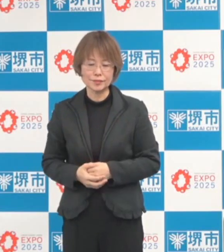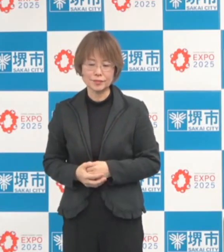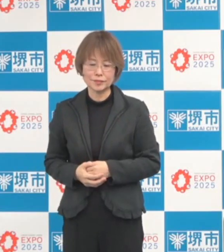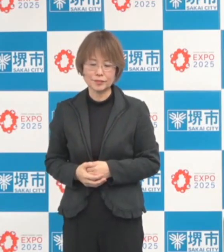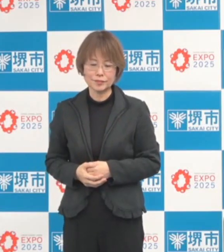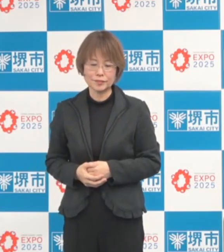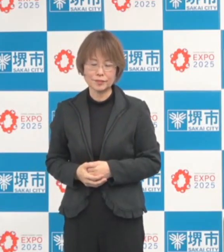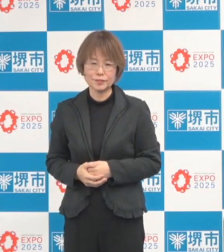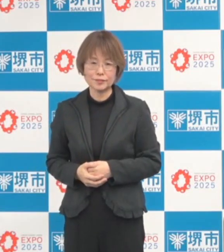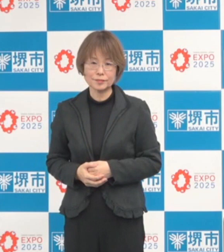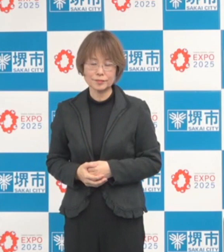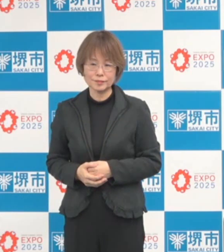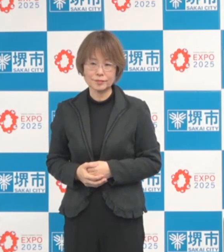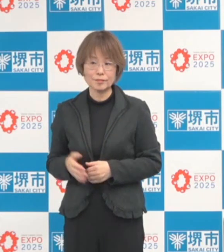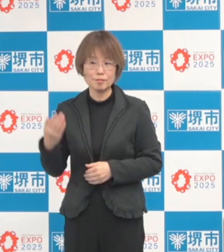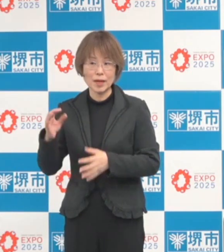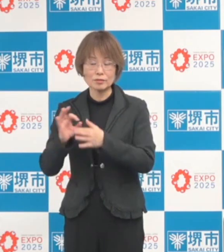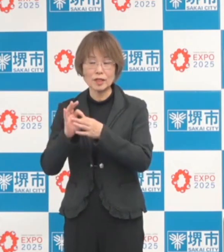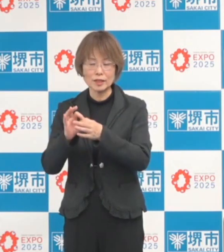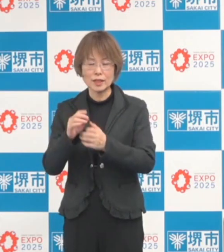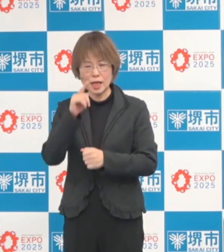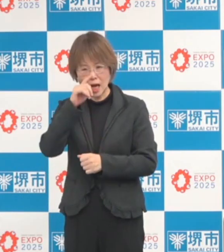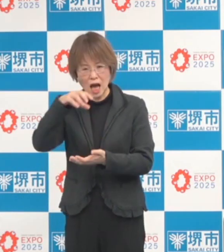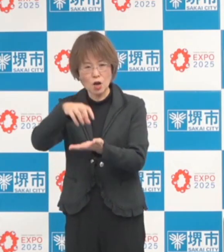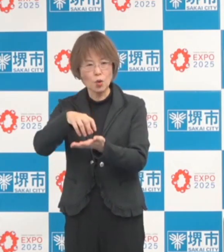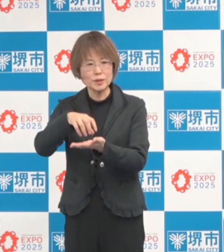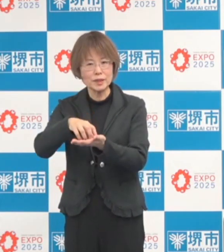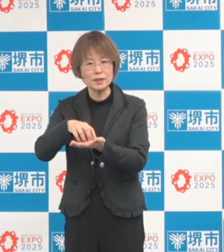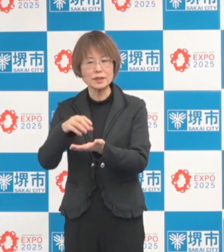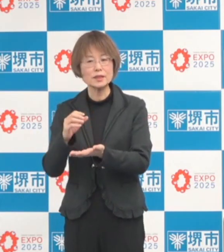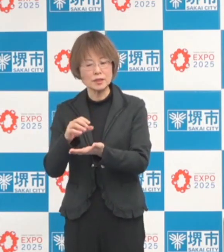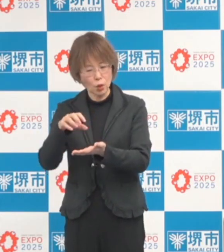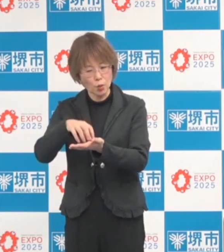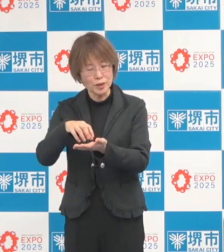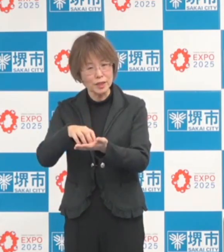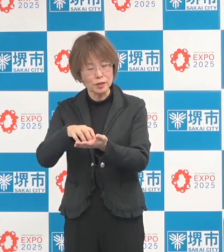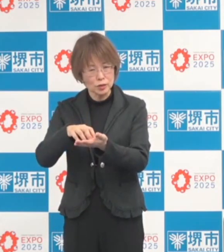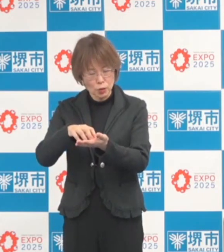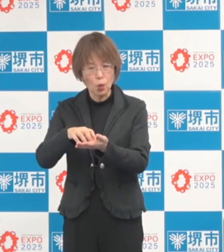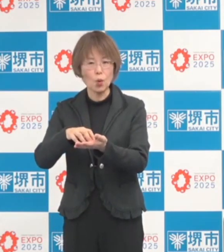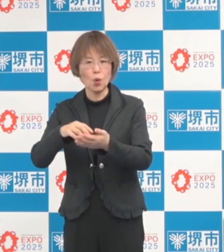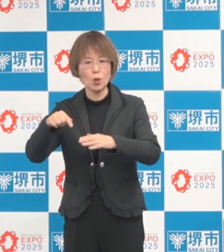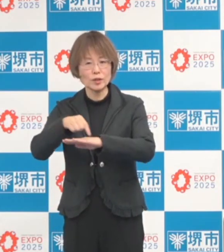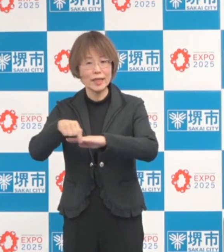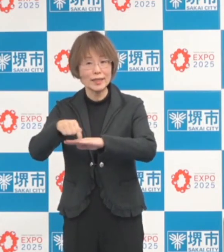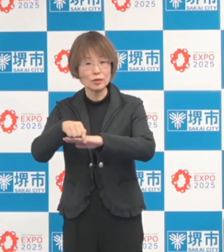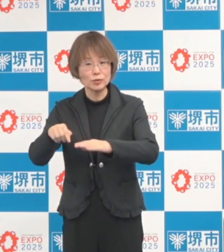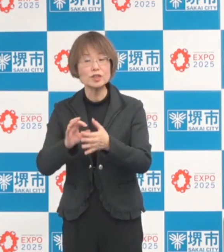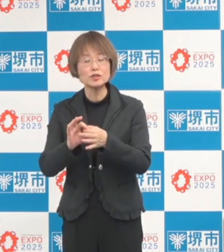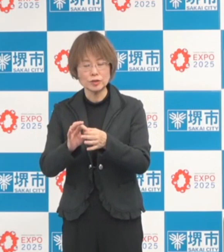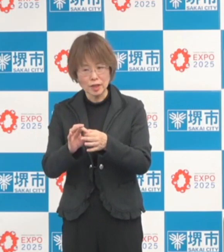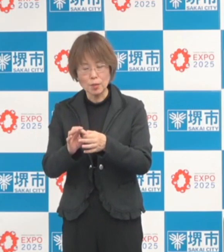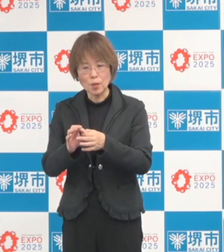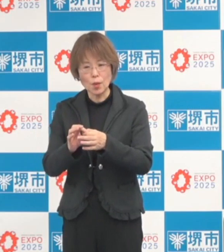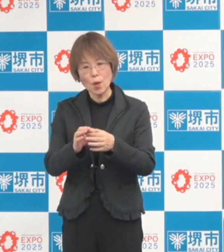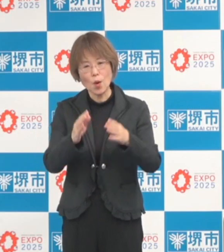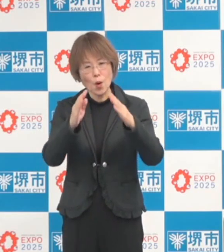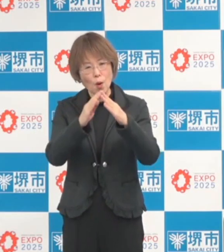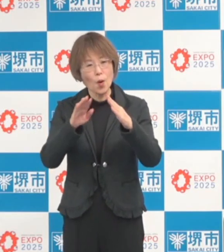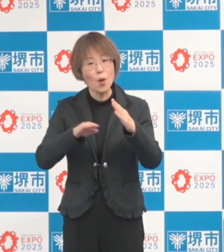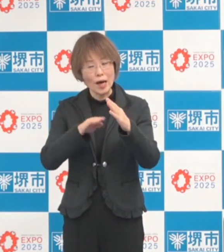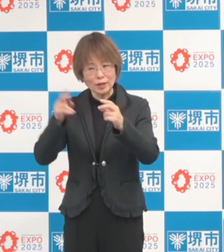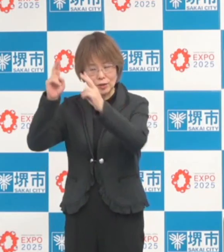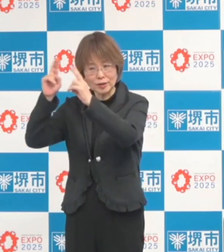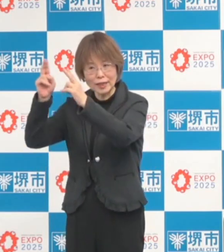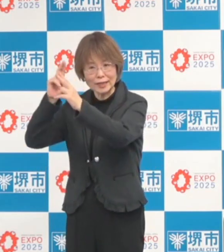今これまでもお伝えしたごみ減量4割大作戦も期間中ですが、多くの市民の皆様、事業者の皆様のおかげで